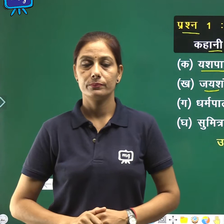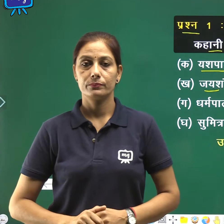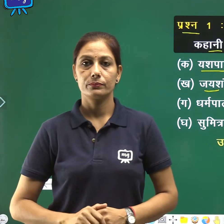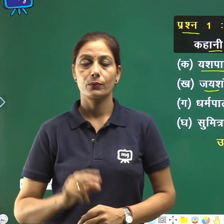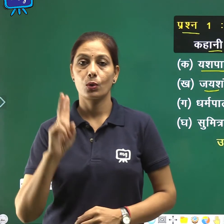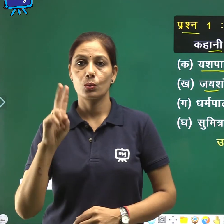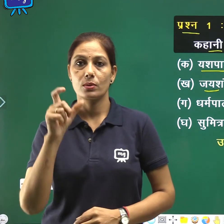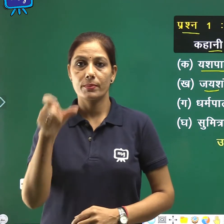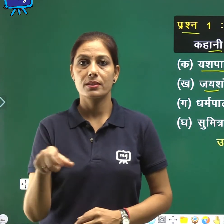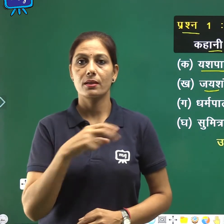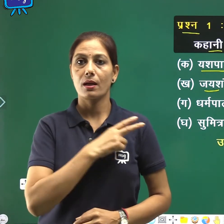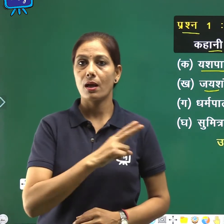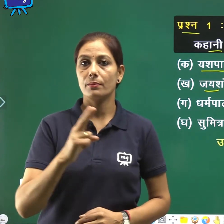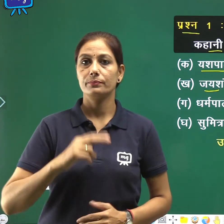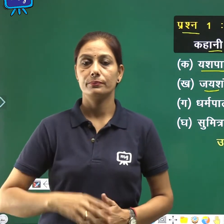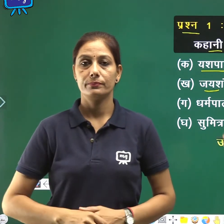दूसरा जयशंकर प्रसाद,